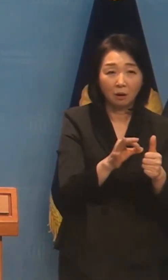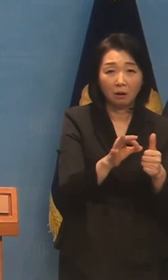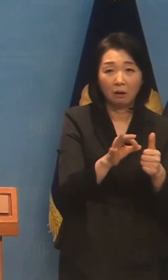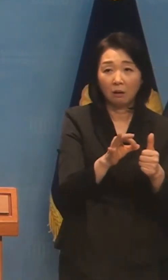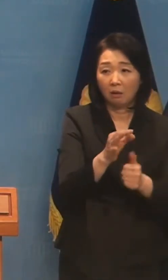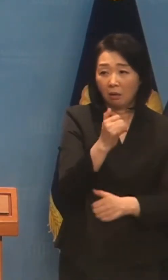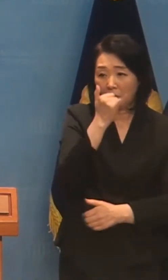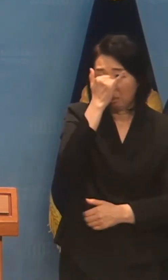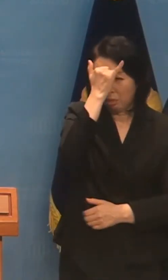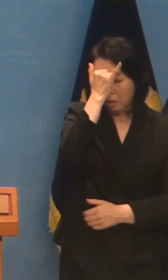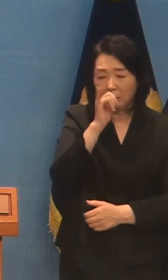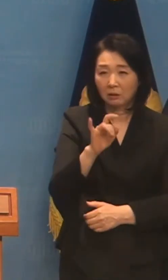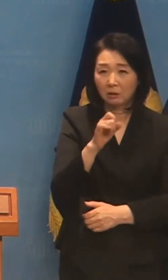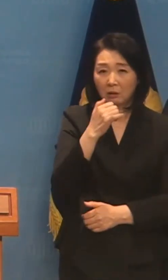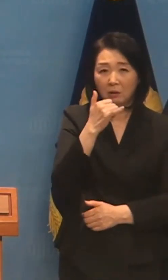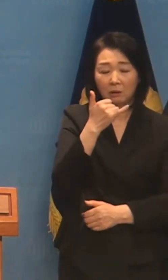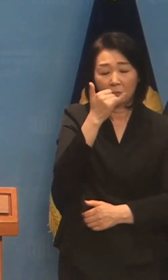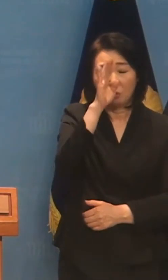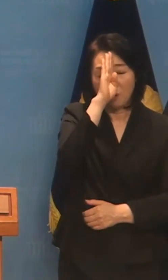해이로 몰아가고 있습니다.